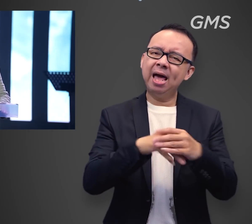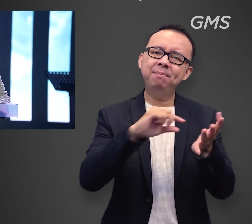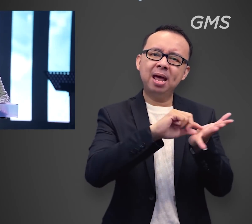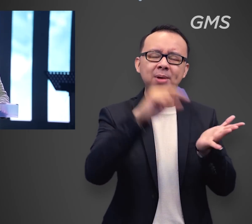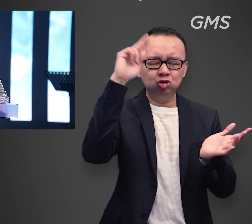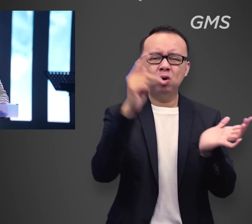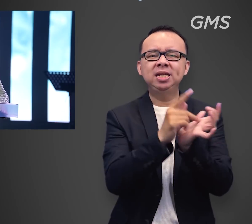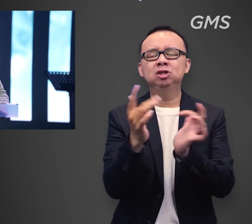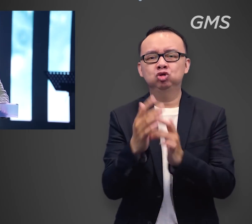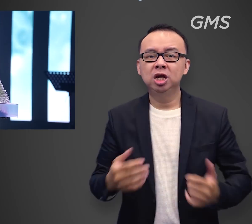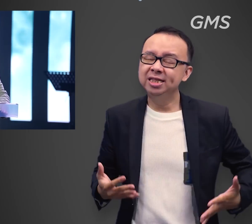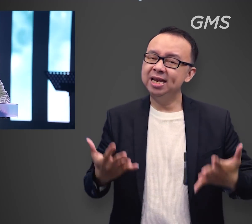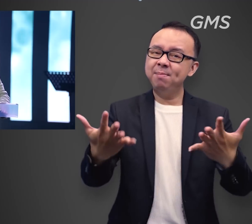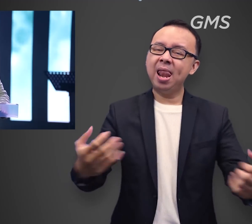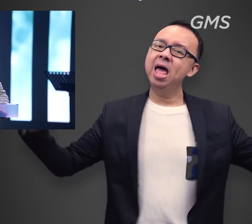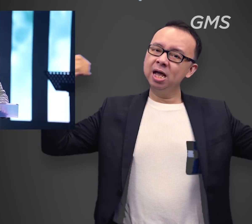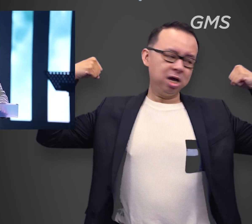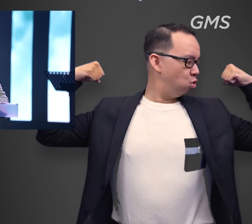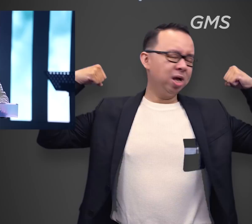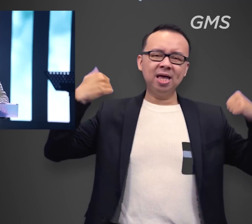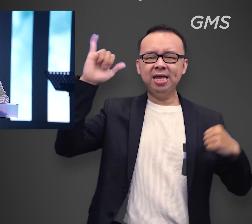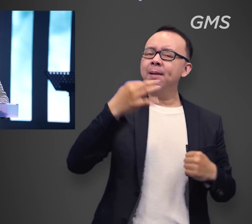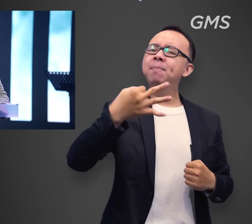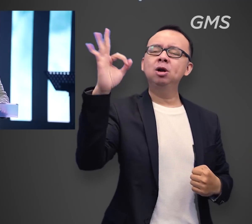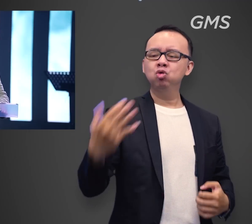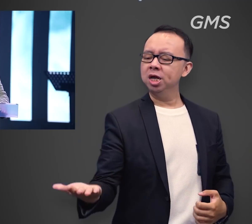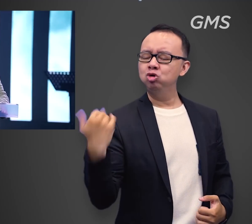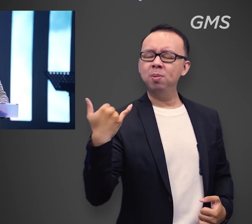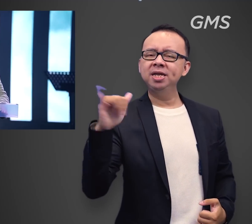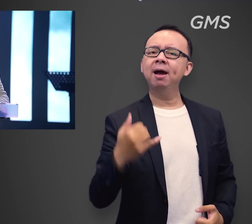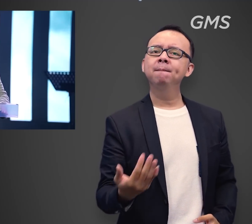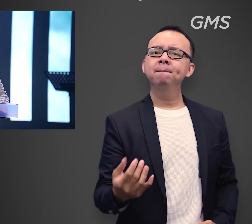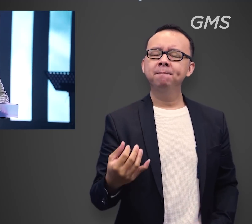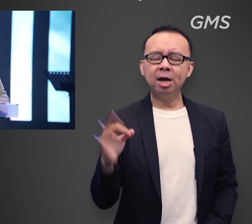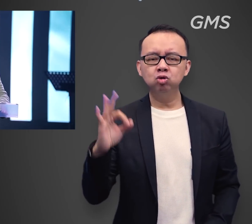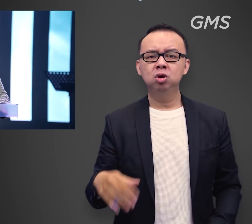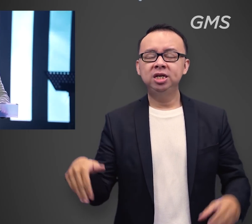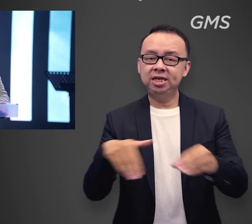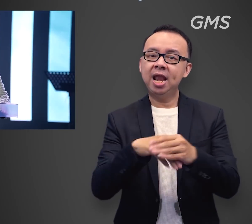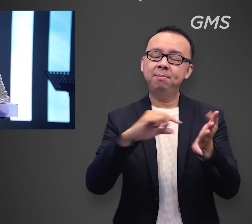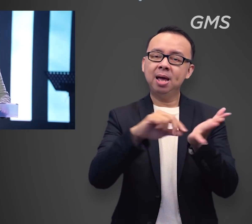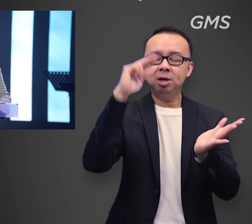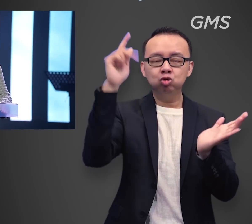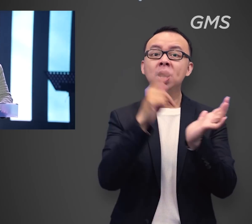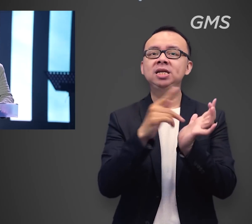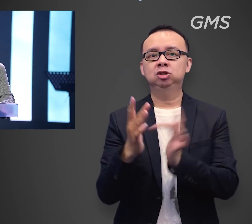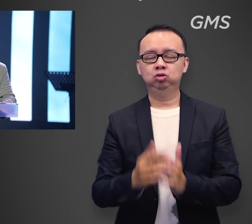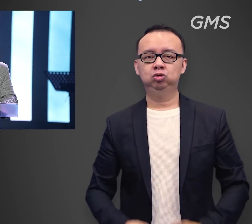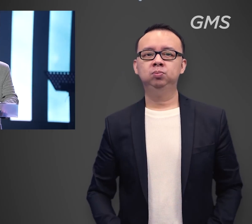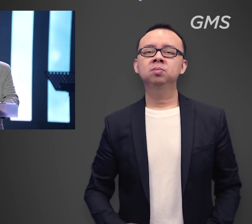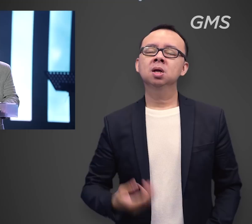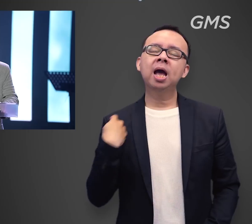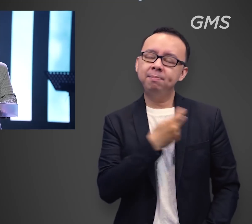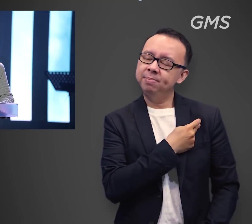Terimalah kekuatan yang baru, terimalah kehidupan yang baru sekarang ini di dalam nama Tuhan Yesus. Kami percaya ya